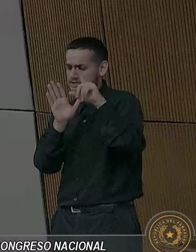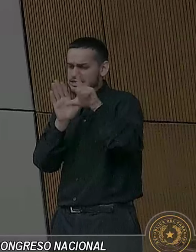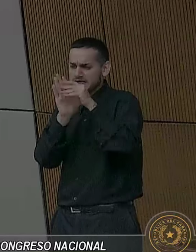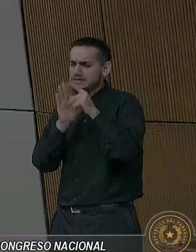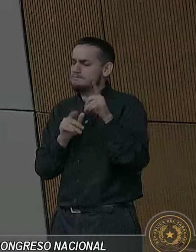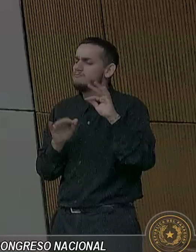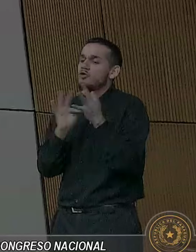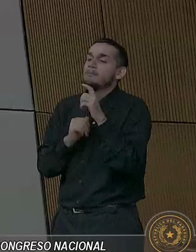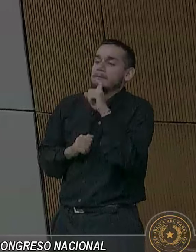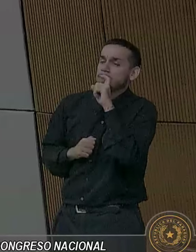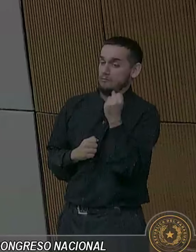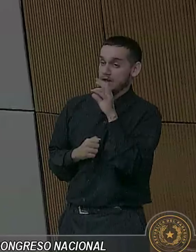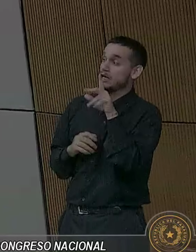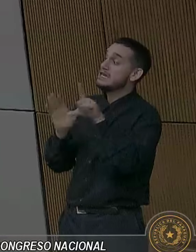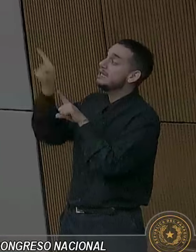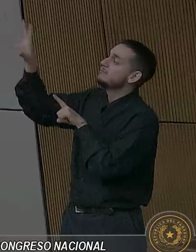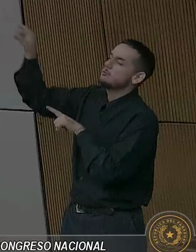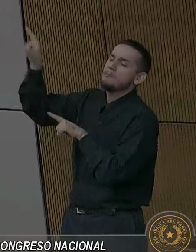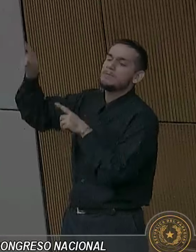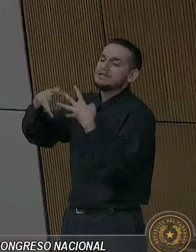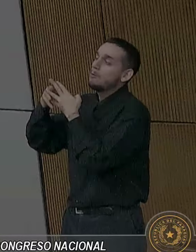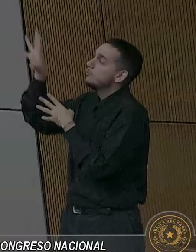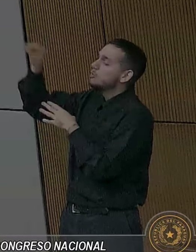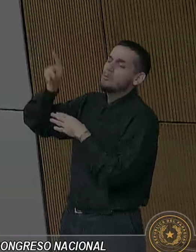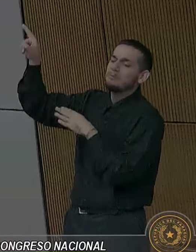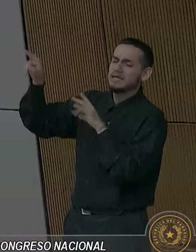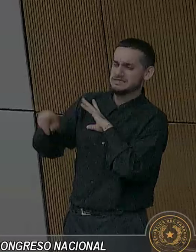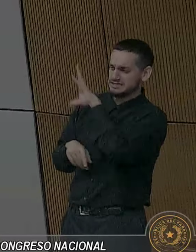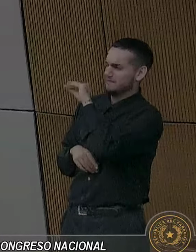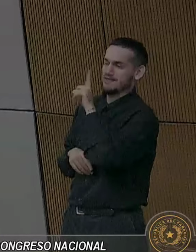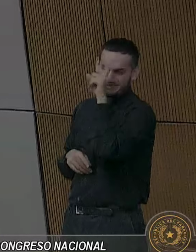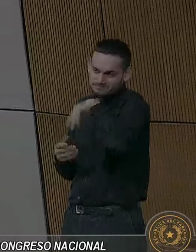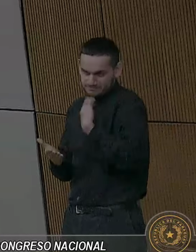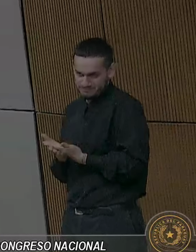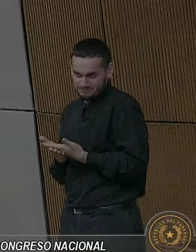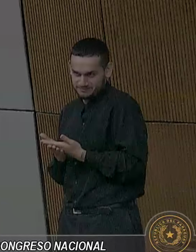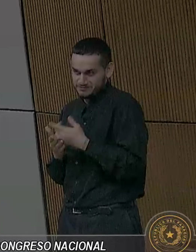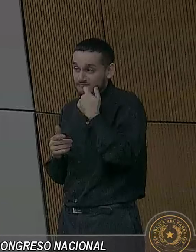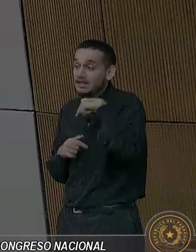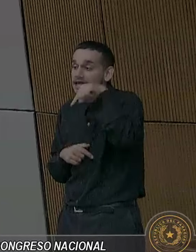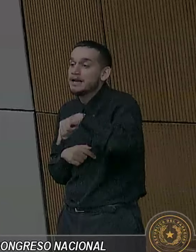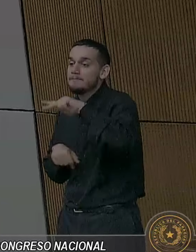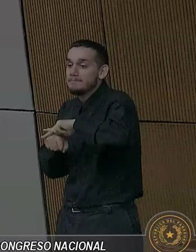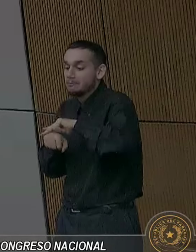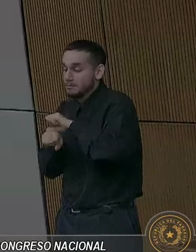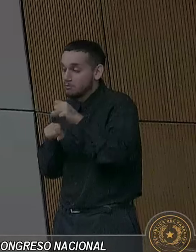leyes de países primermundistas, y eso tal vez no nos permite acceder a cumplir esa